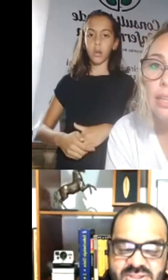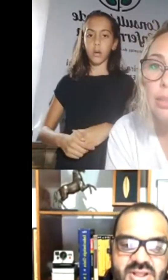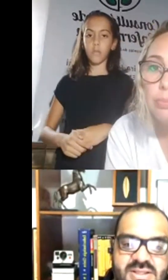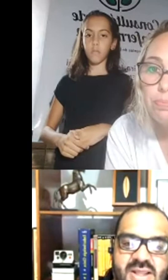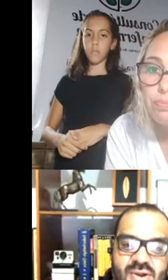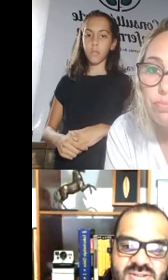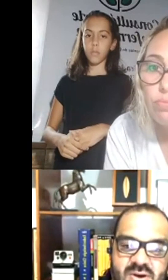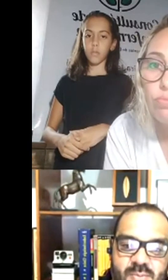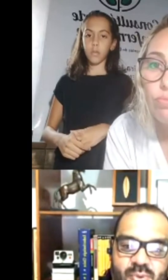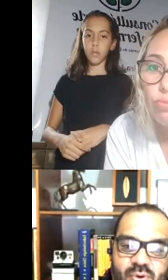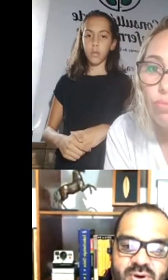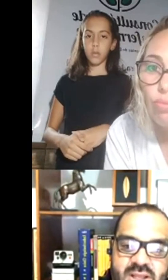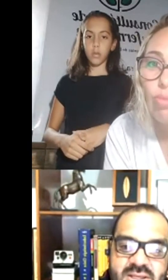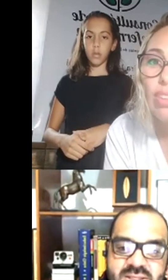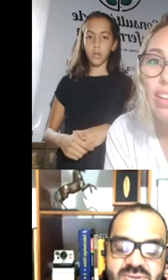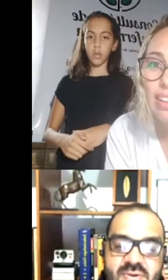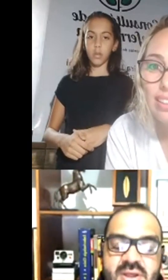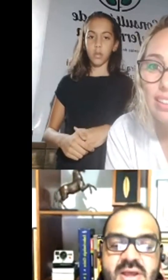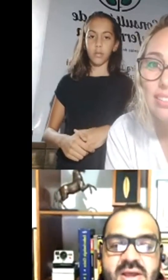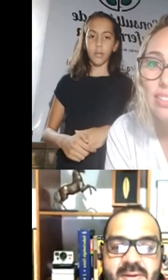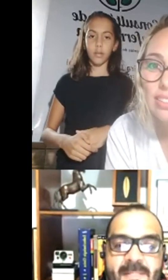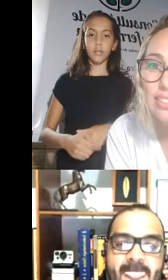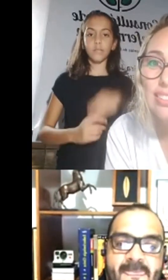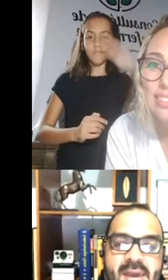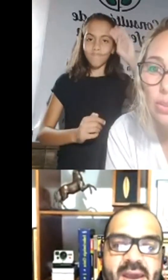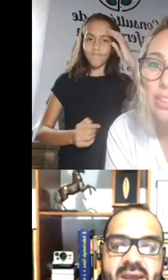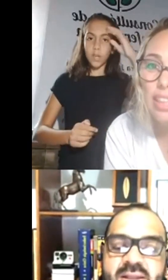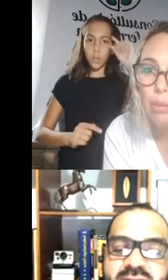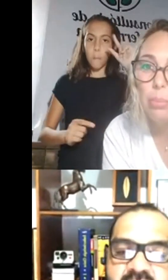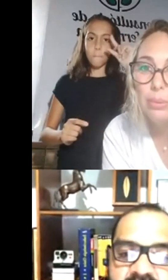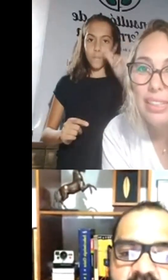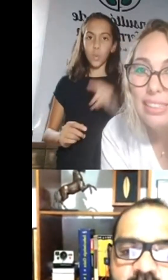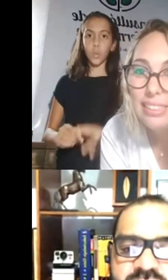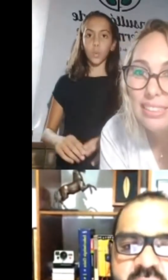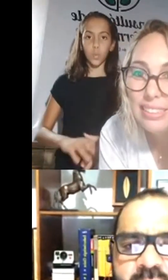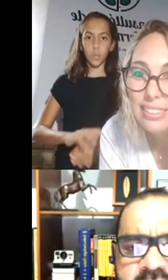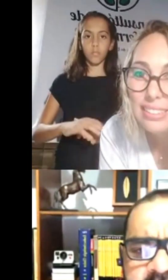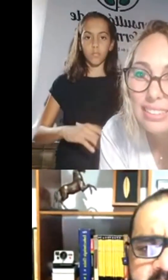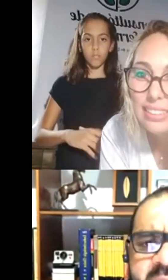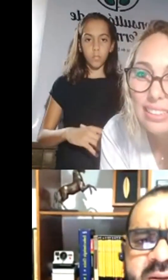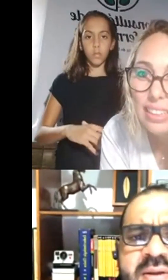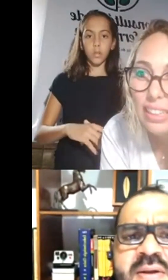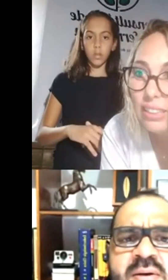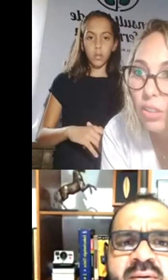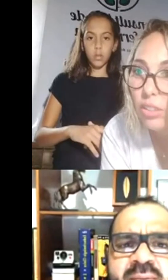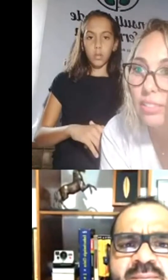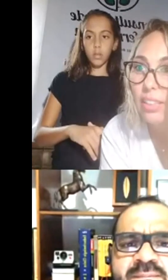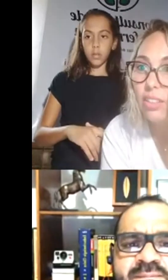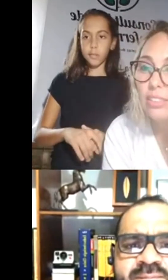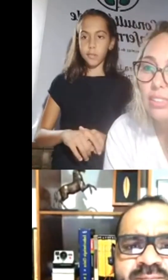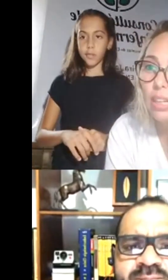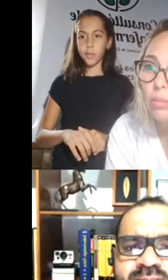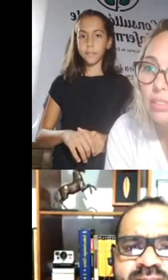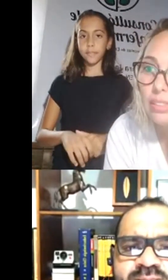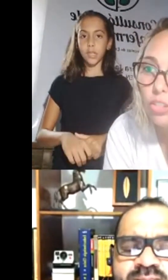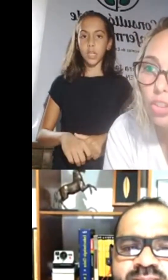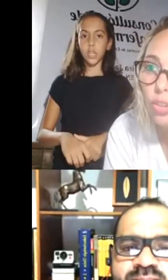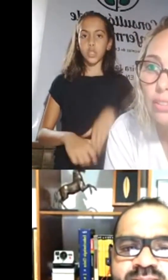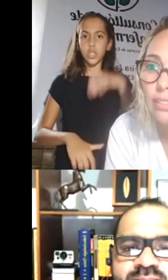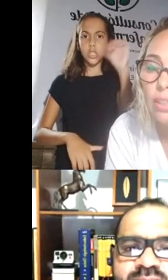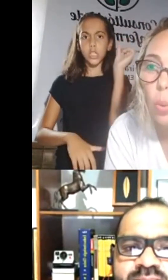A gente É, nem tem noção um pouco, né, disso. do tempo, Tem né? quanto tempo aí? Nós